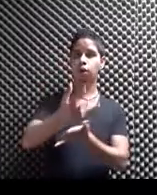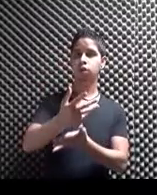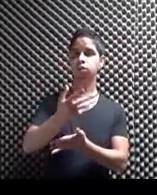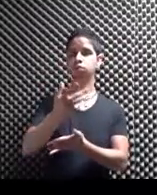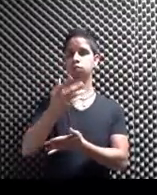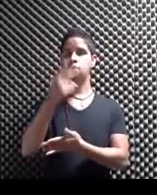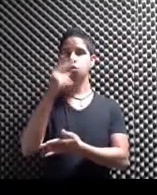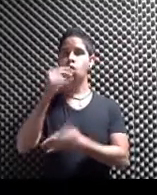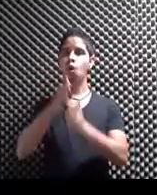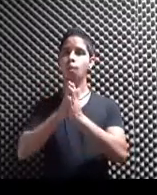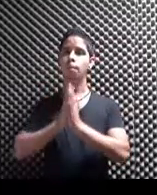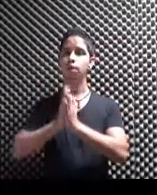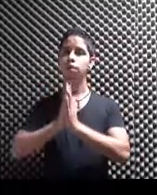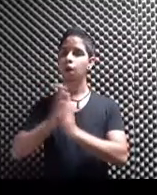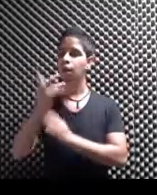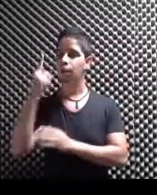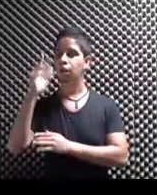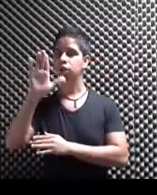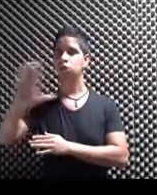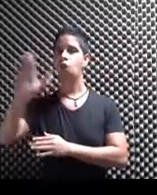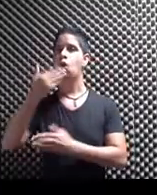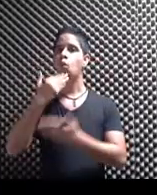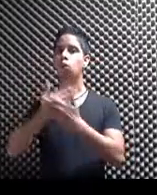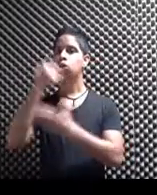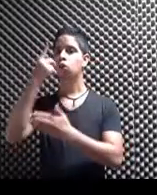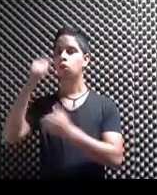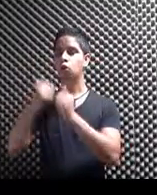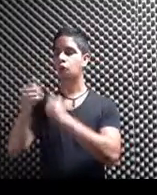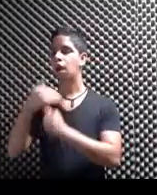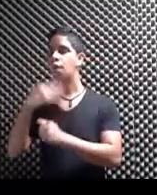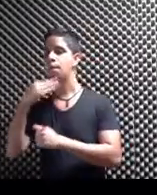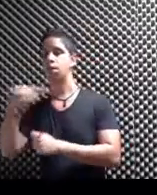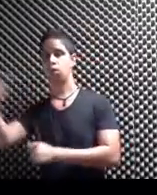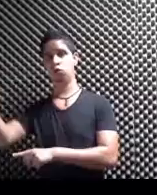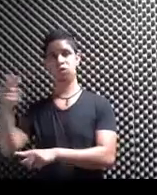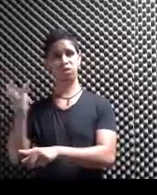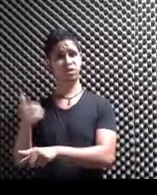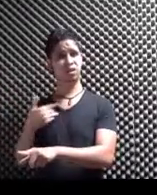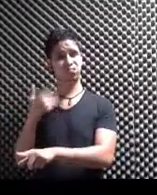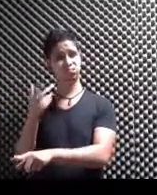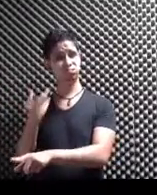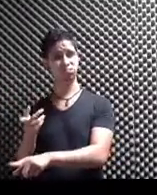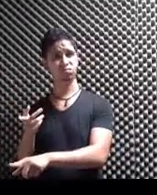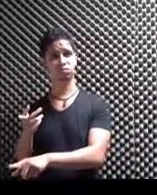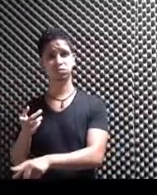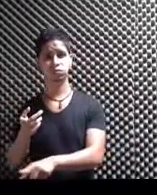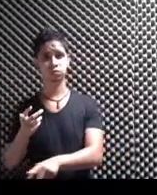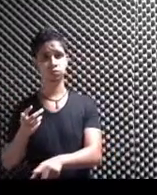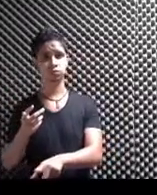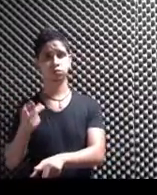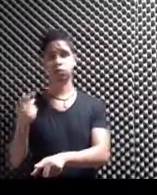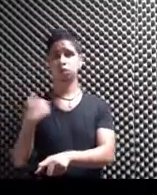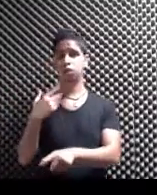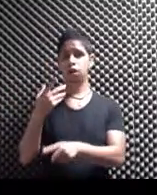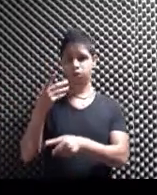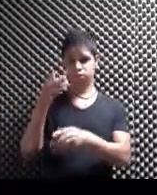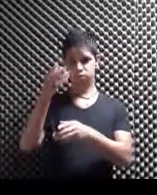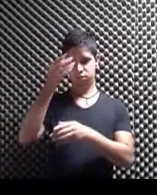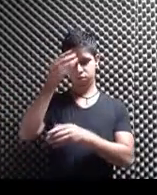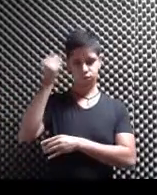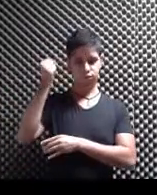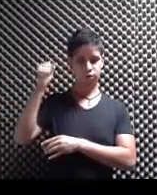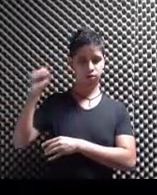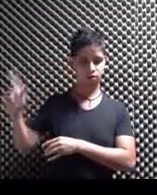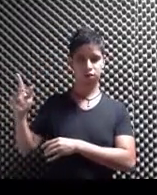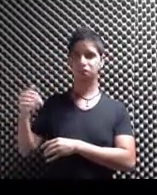para ti lo bueno en el mal del otro o sea mira que fulano me está haciendo esto o envíaselo mira encapsularlo en cristal en tu mente y pide